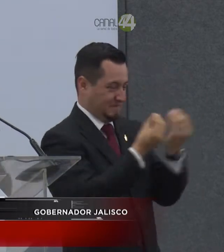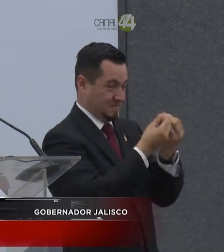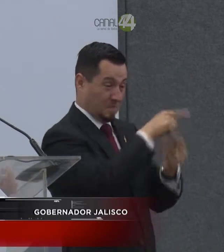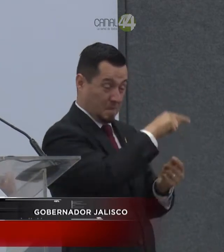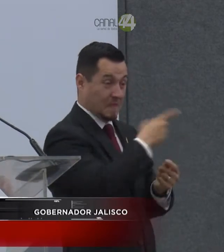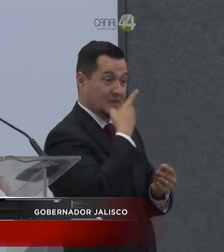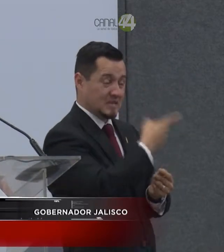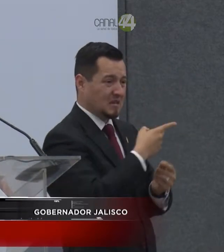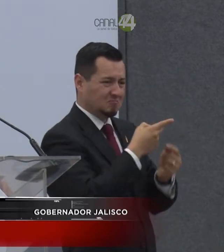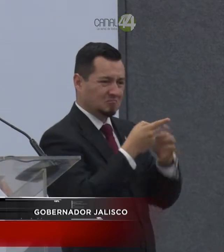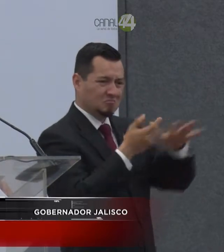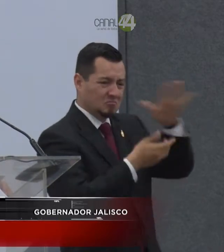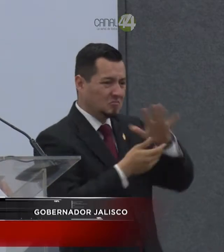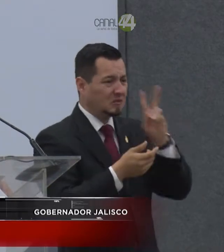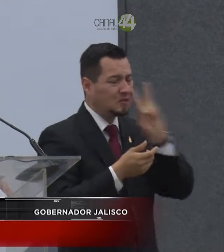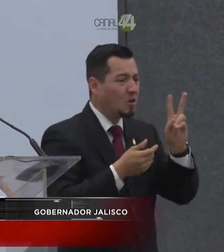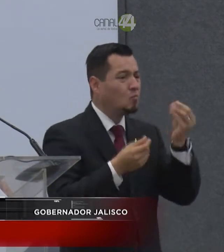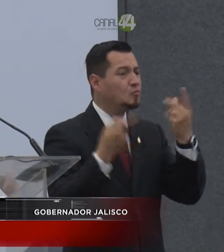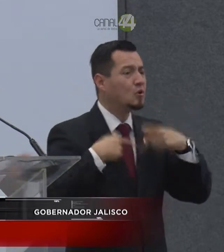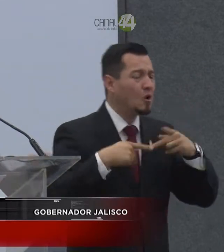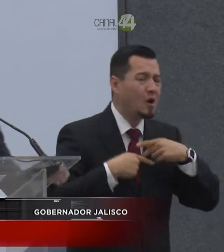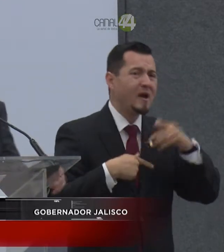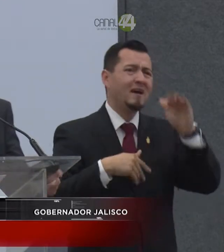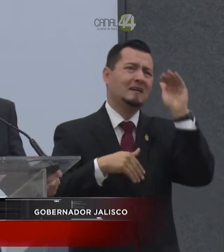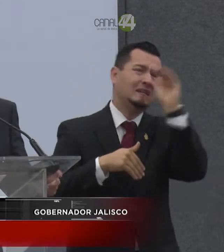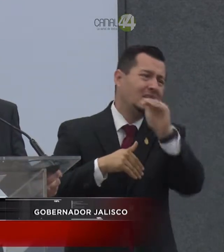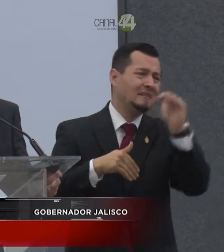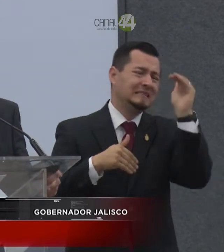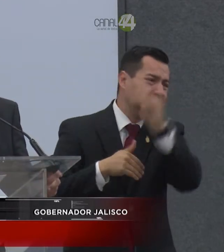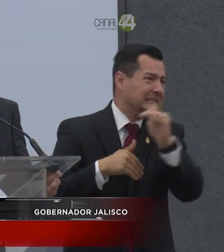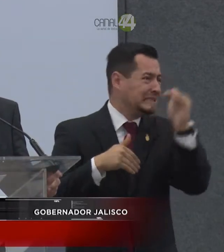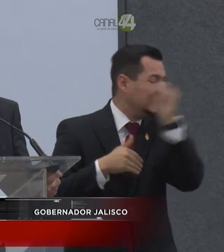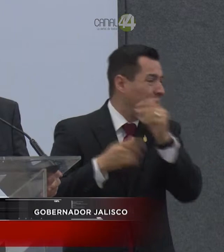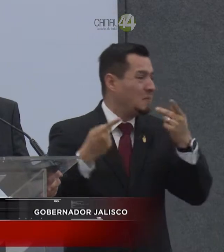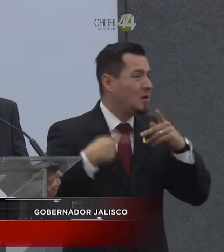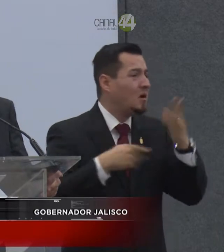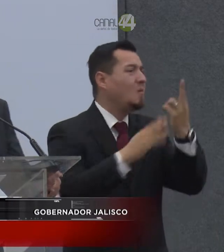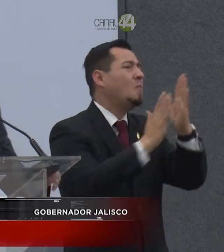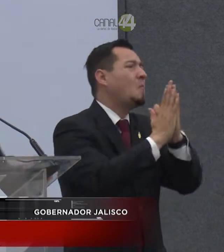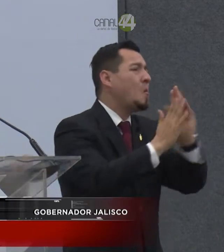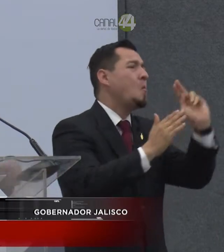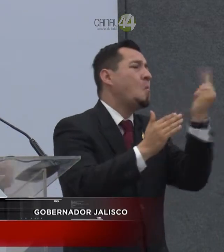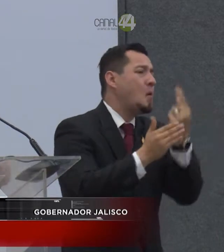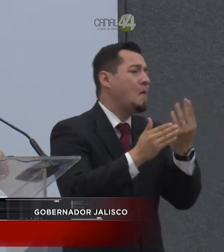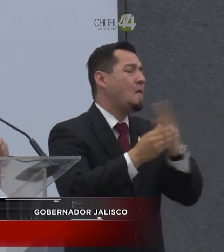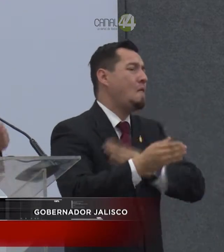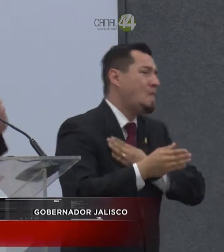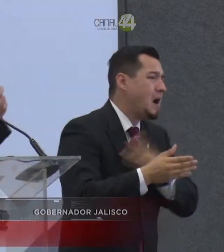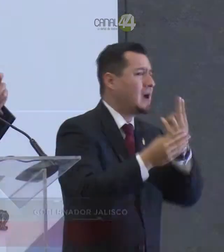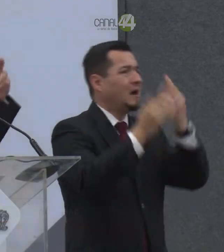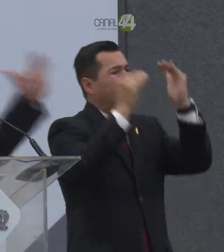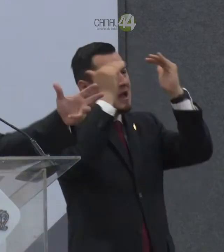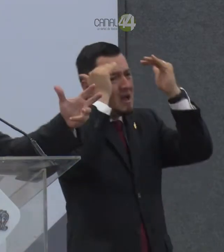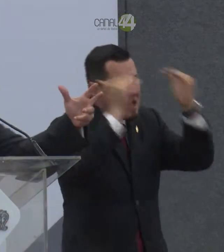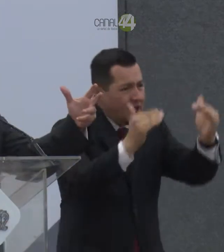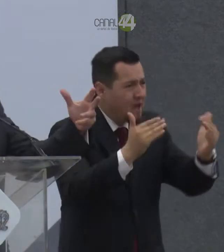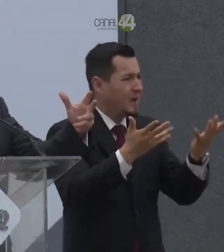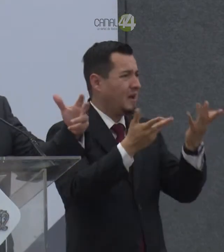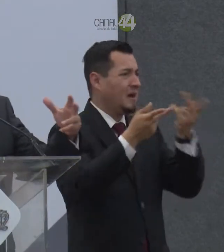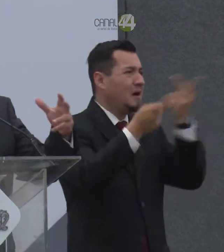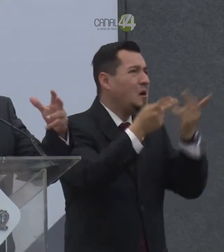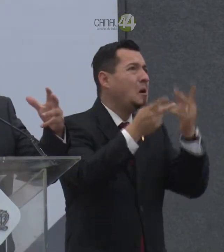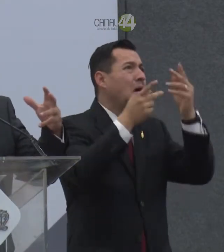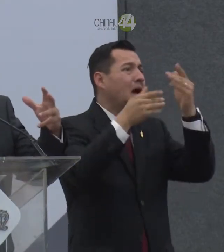me llegan muchísimos a decirme: necesitamos que nos arreglen los baños, que nos hagan un domo, se está cayendo el